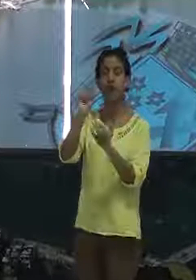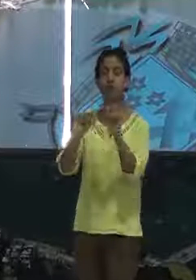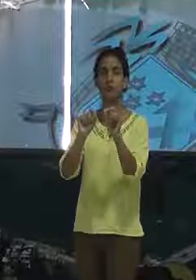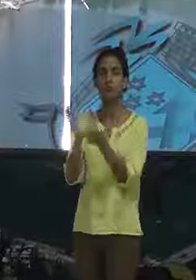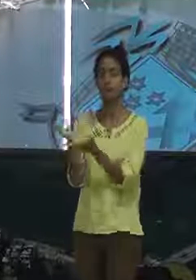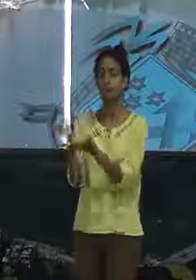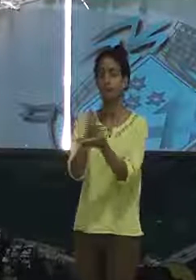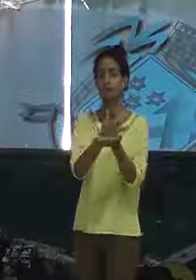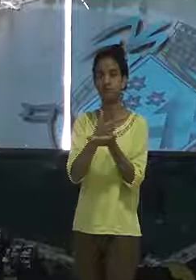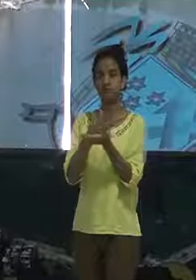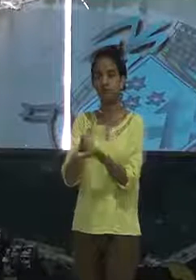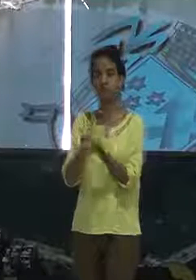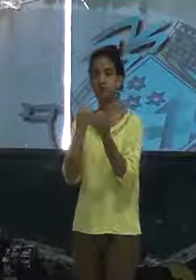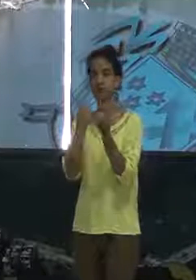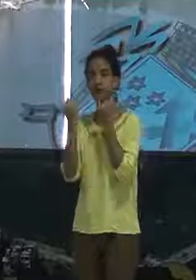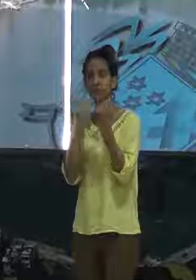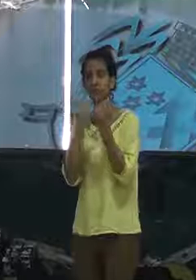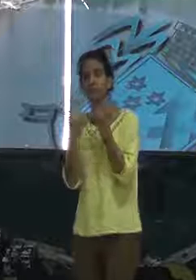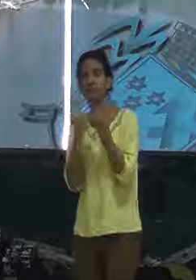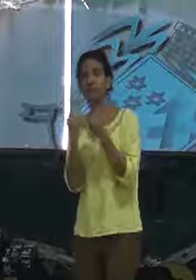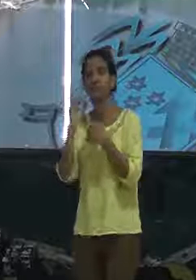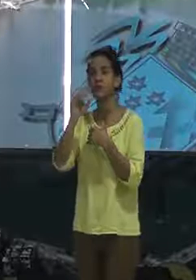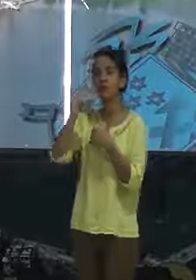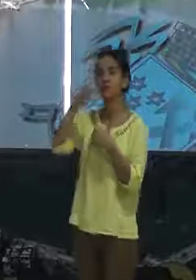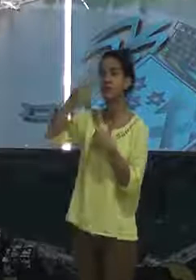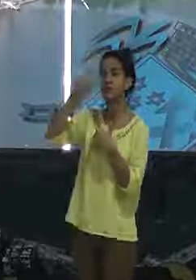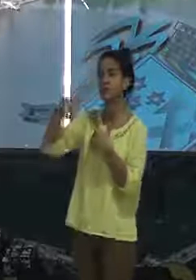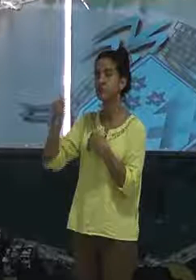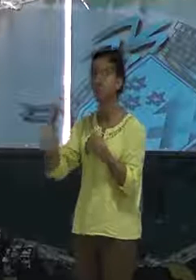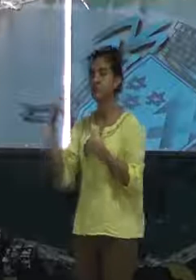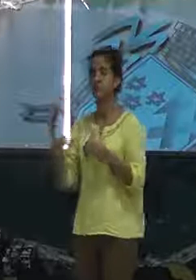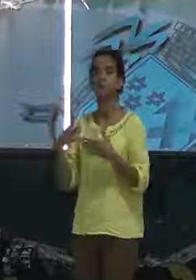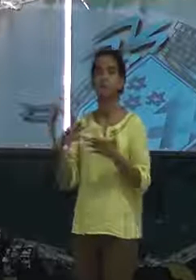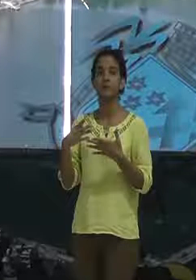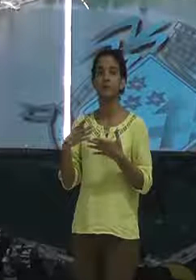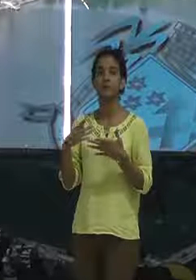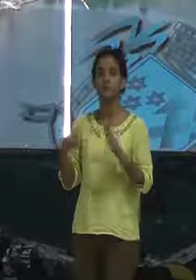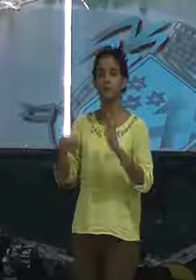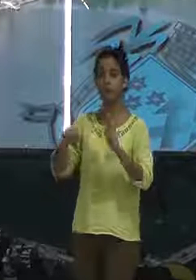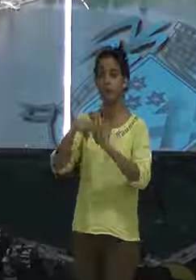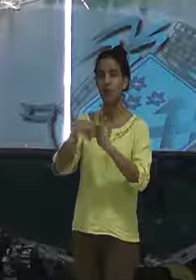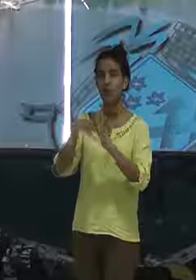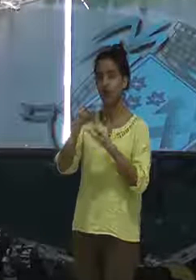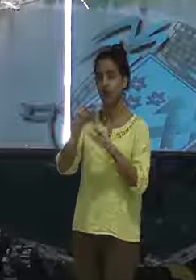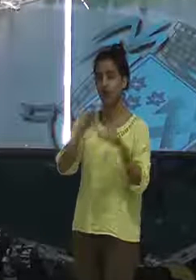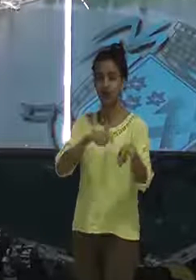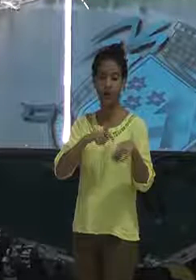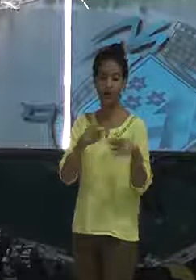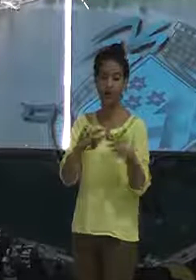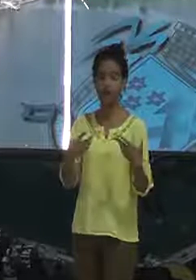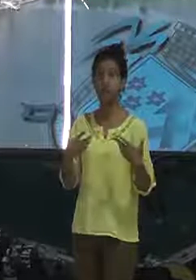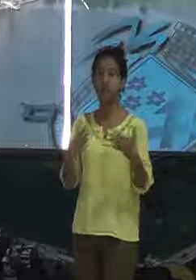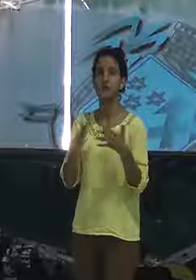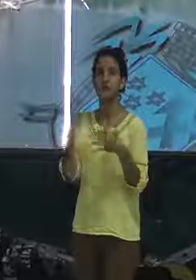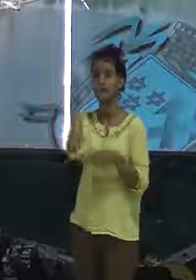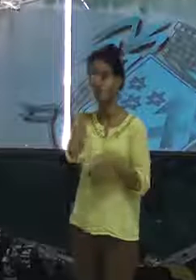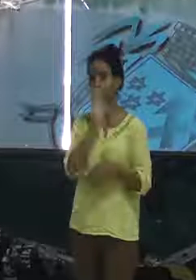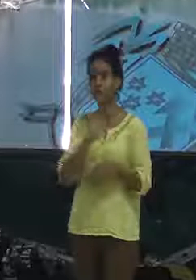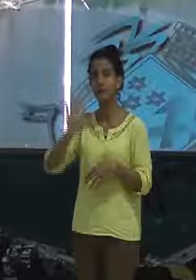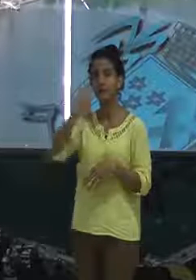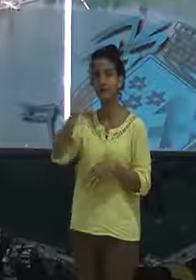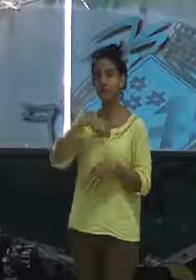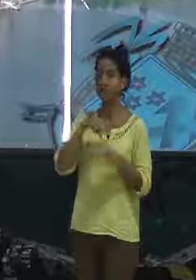universo de estabelecimentos agropecuários do país, constituindo-se na principal e mais completa